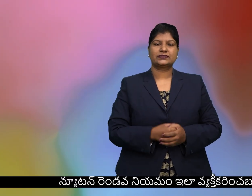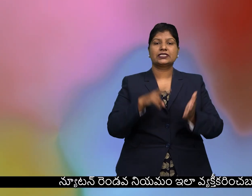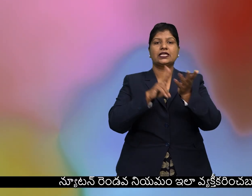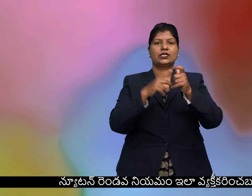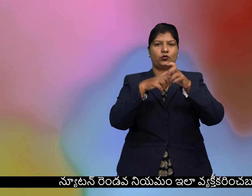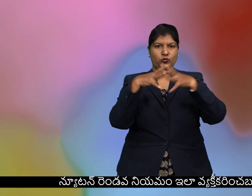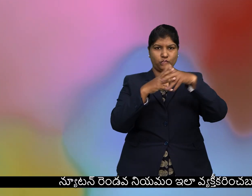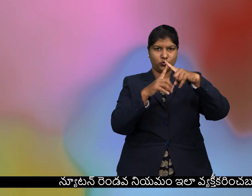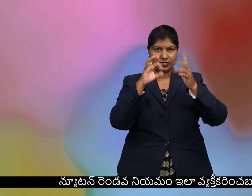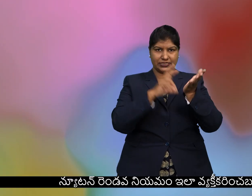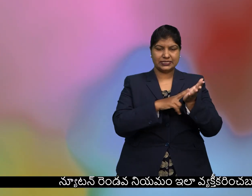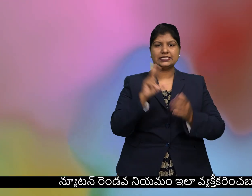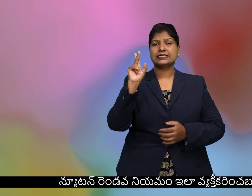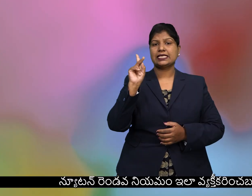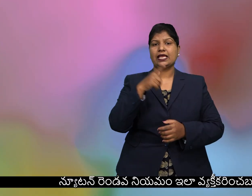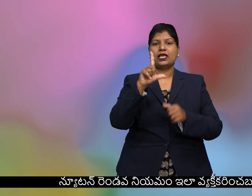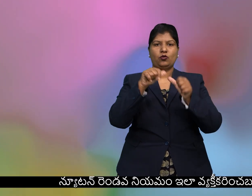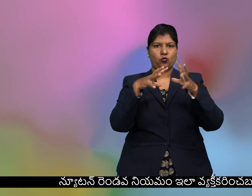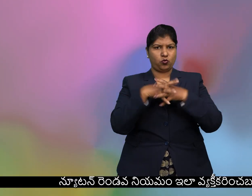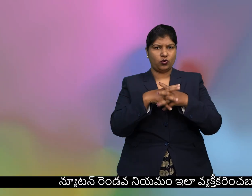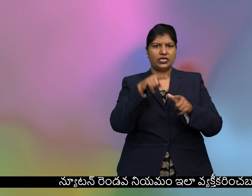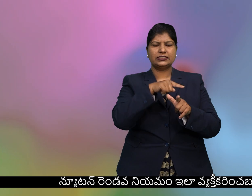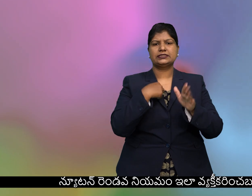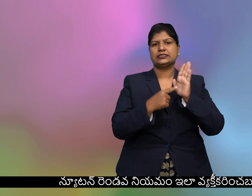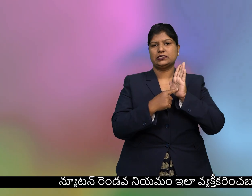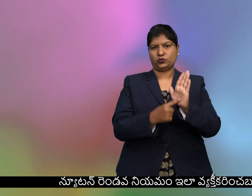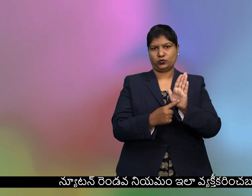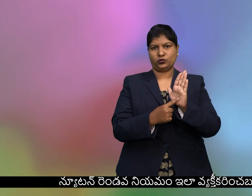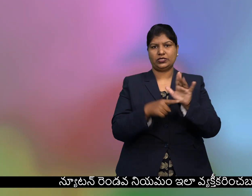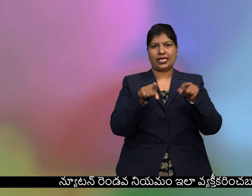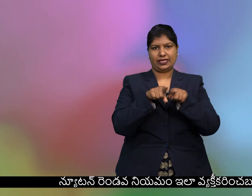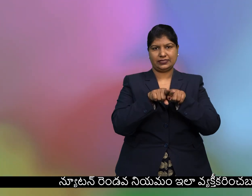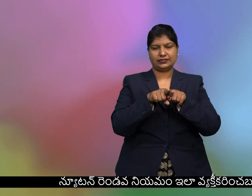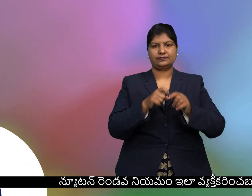న్యూటన్ రెండవ నియమం ఇలా వ్యక్తీకరించబడింది: